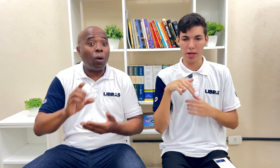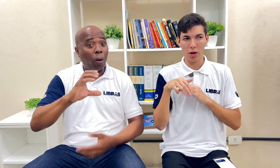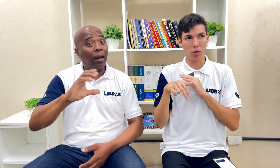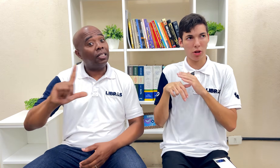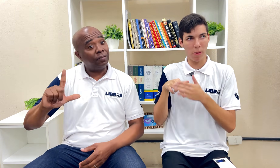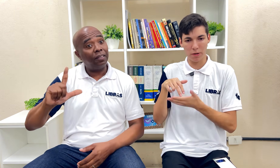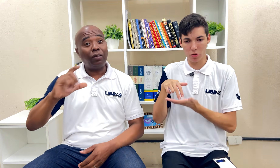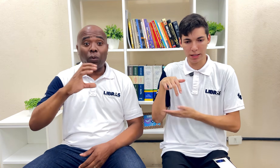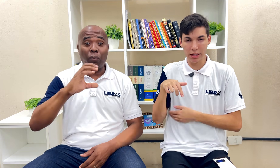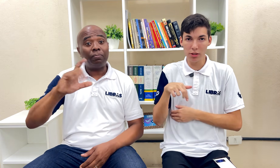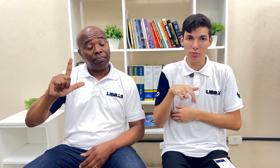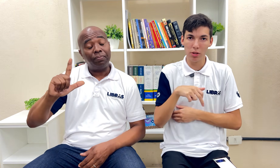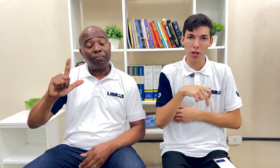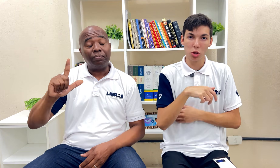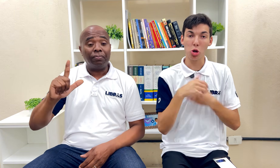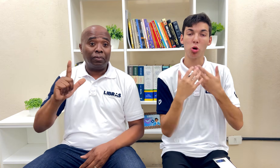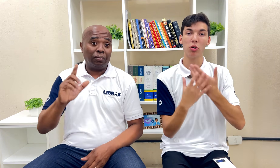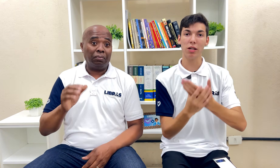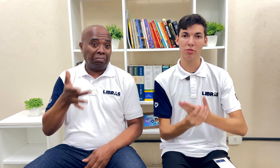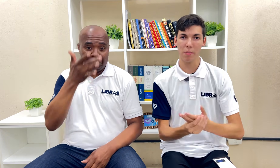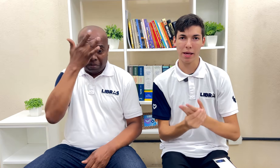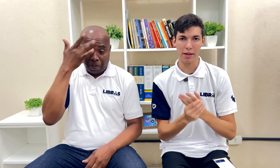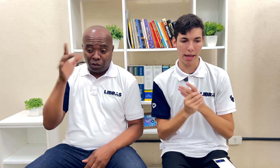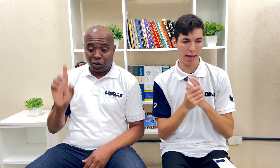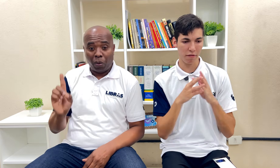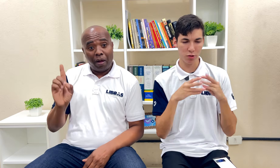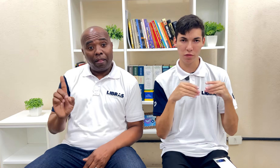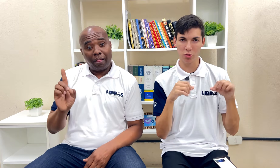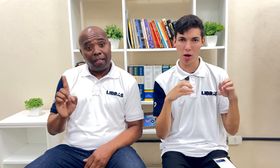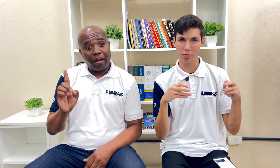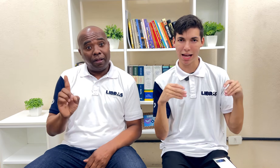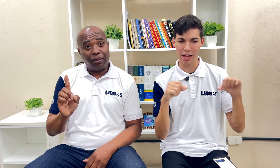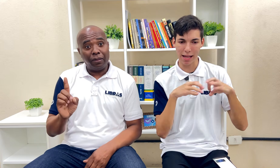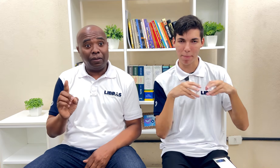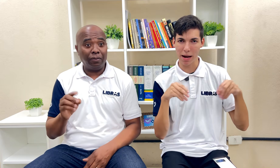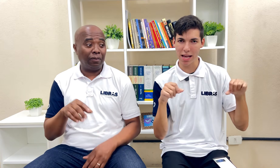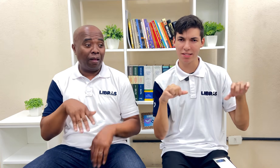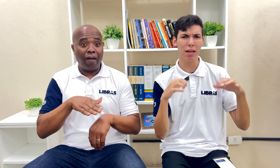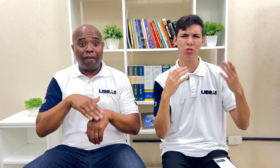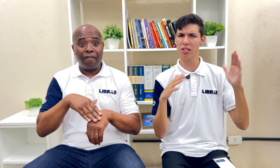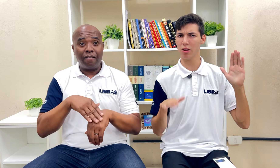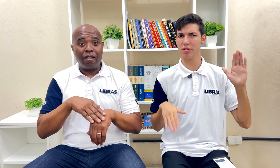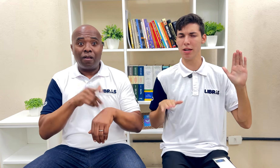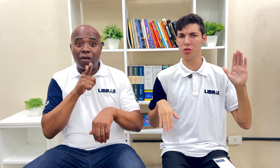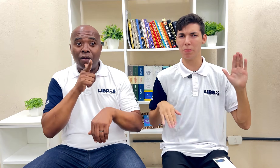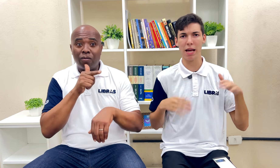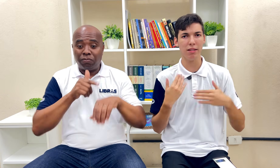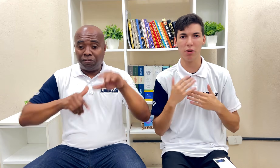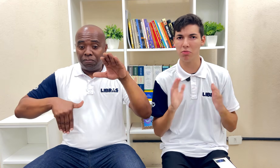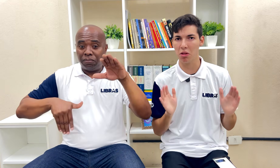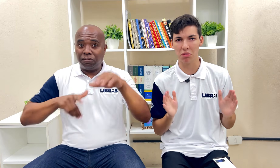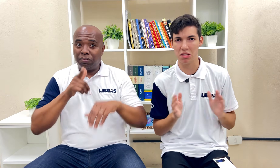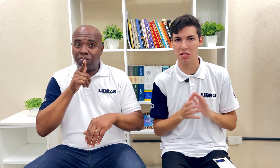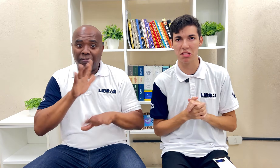Eu coloquei uma pessoa andando, estou colocando também, fiz o visual da praia, sem utilizar o sinal de praia, não tem